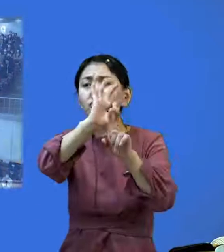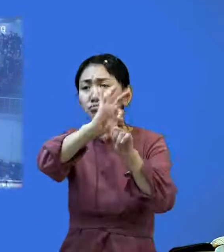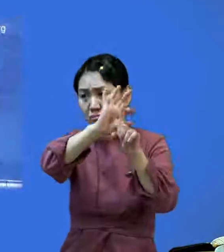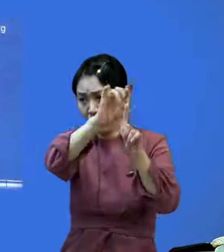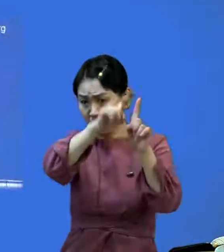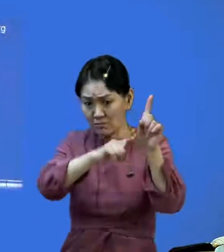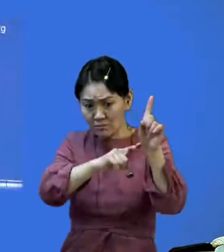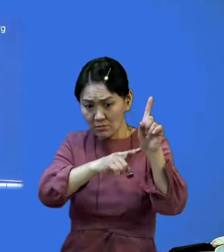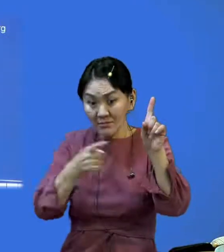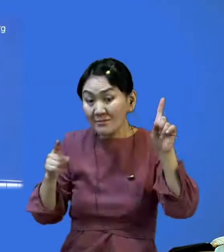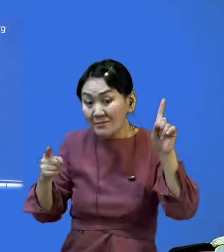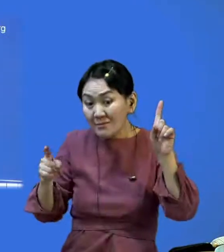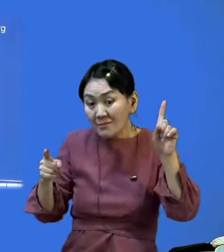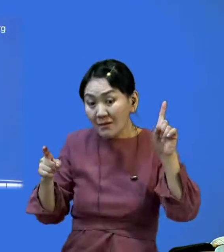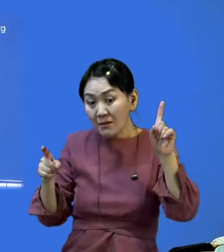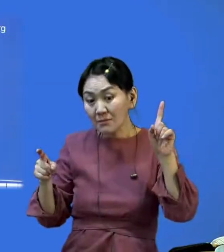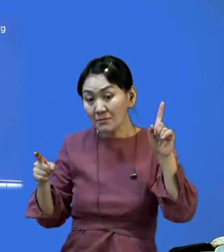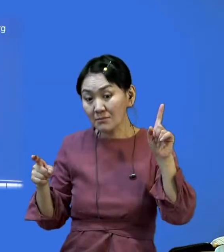Яагаад?